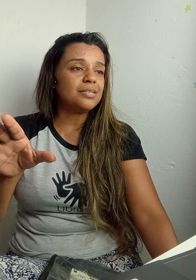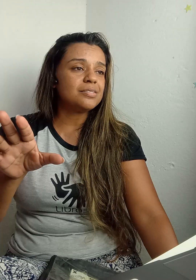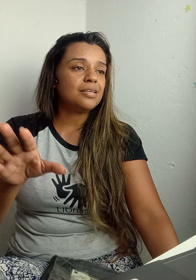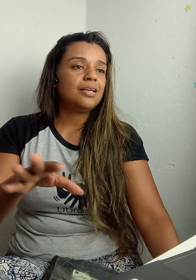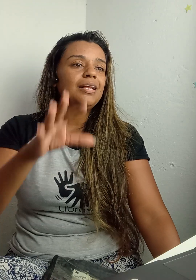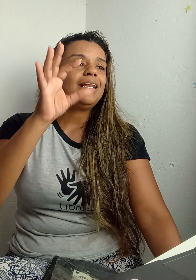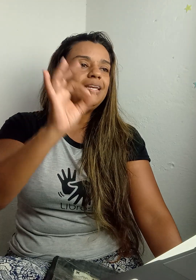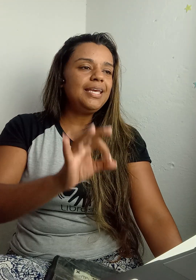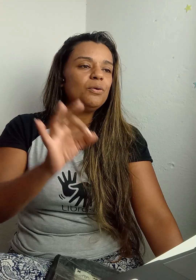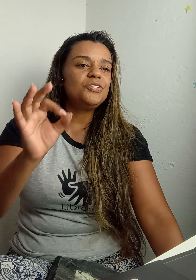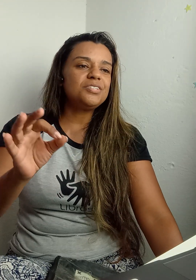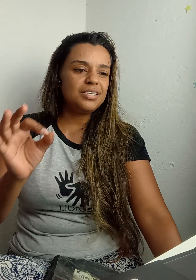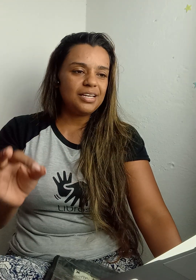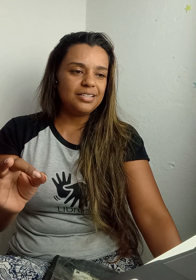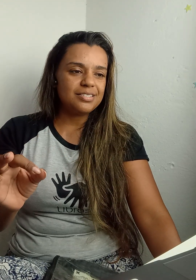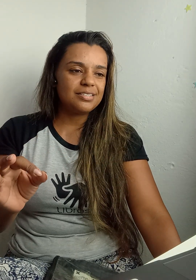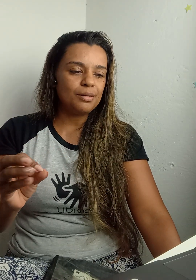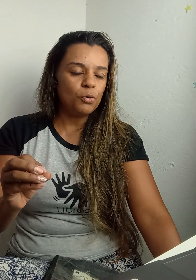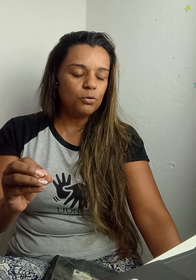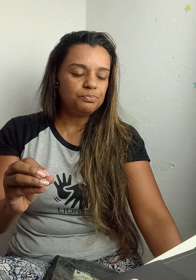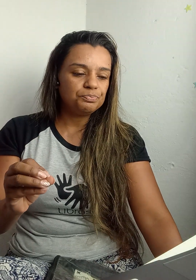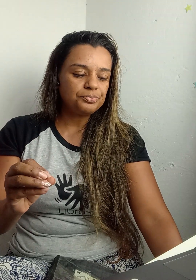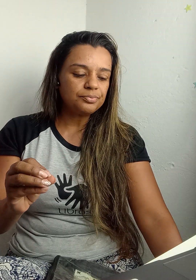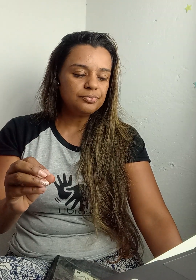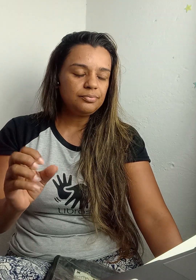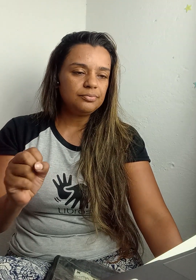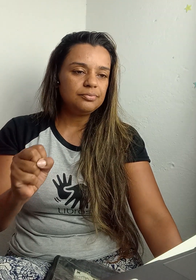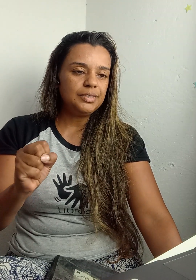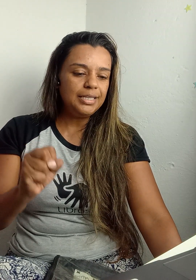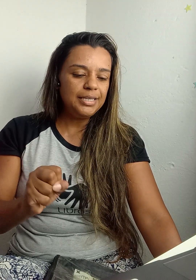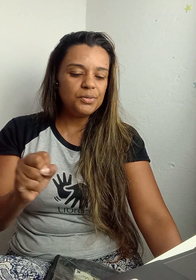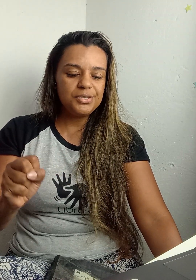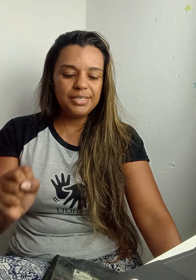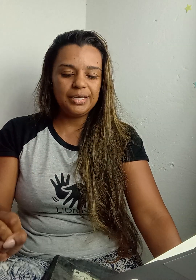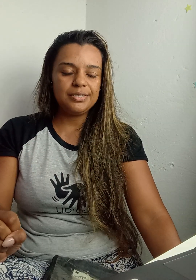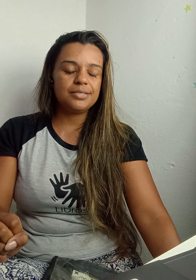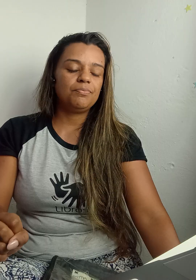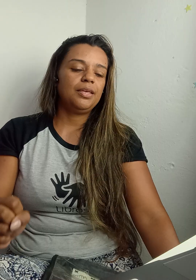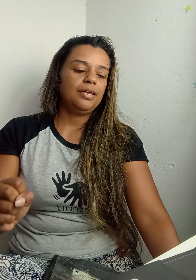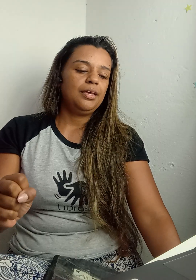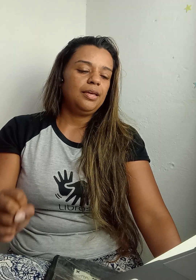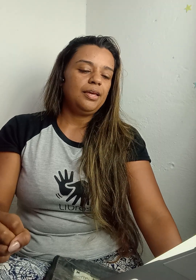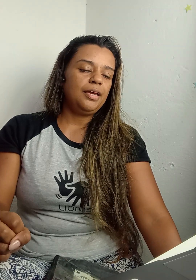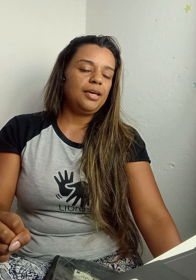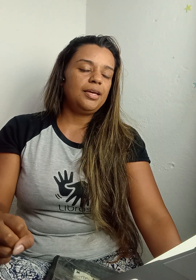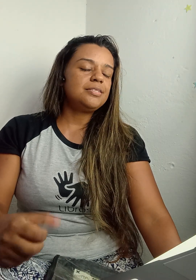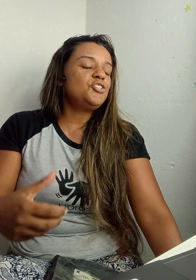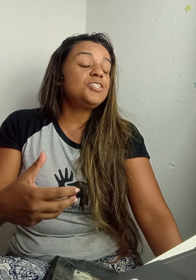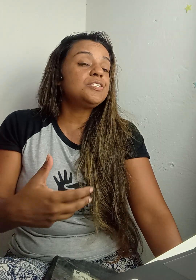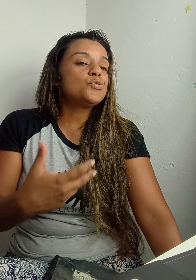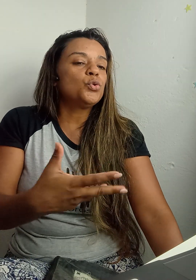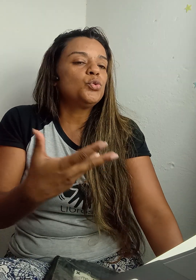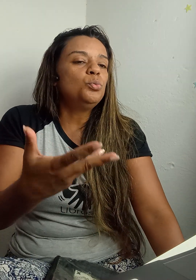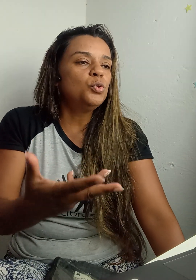jamais. Língua de sinais, tá bom? Língua de sinais. Se diz surdo,